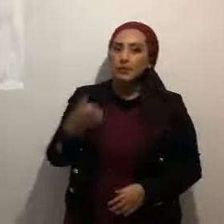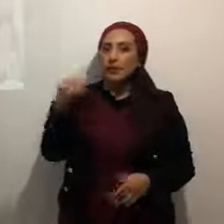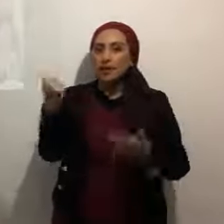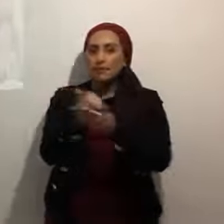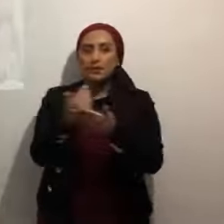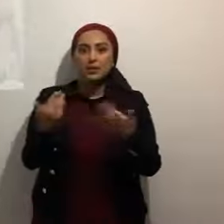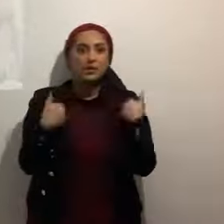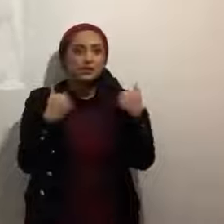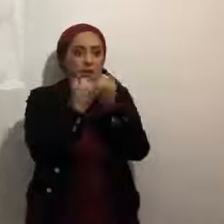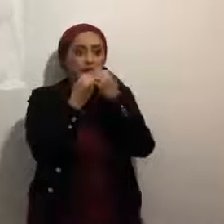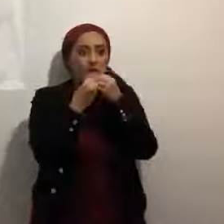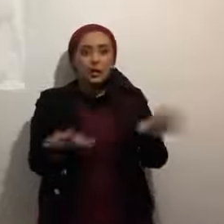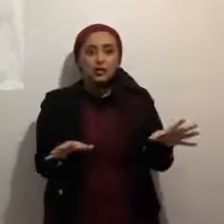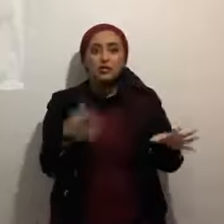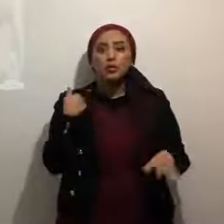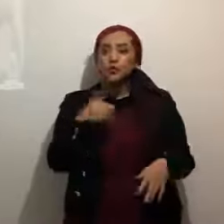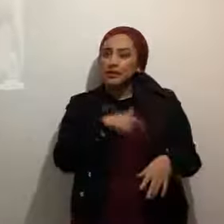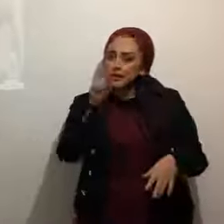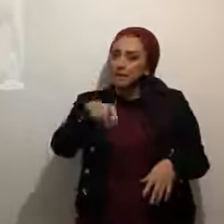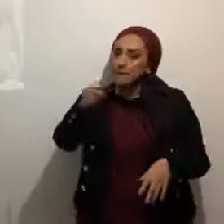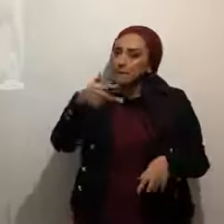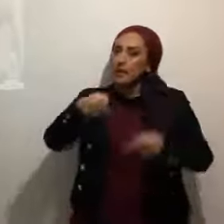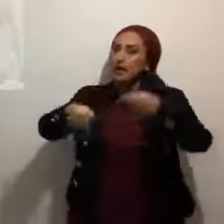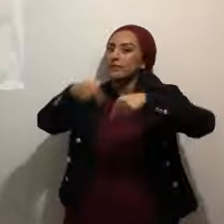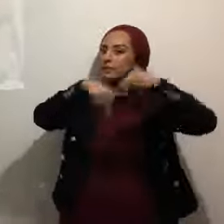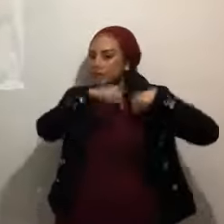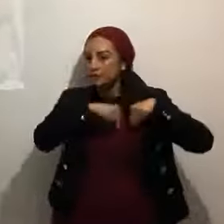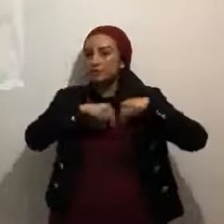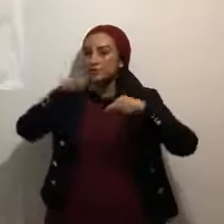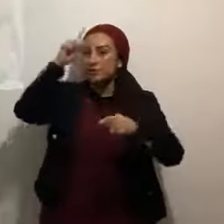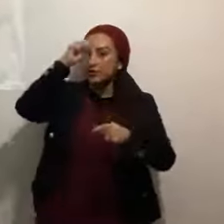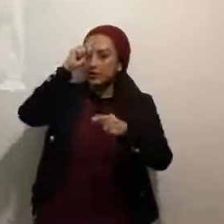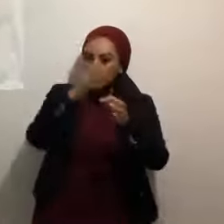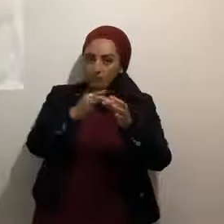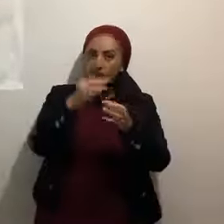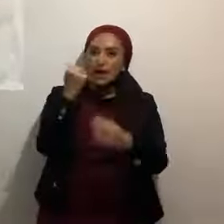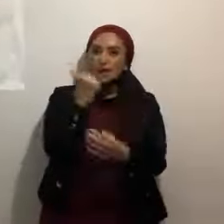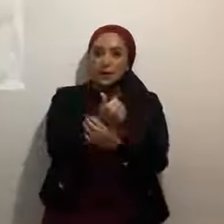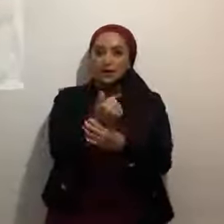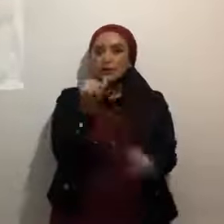Bueno, tenemos que regresar a la fe de Abraham, Isaac y Jacob.